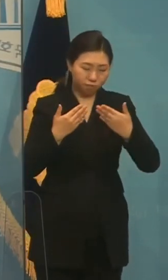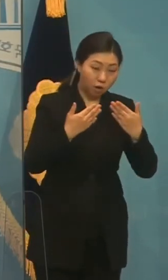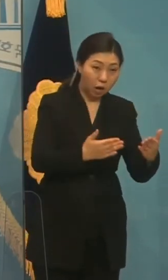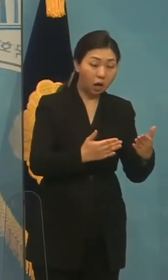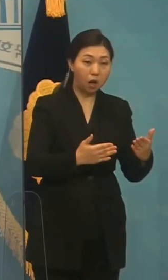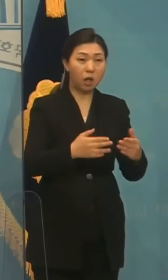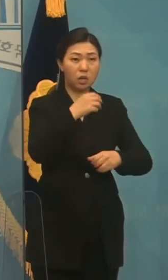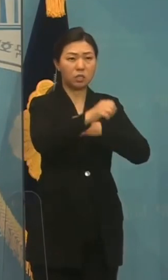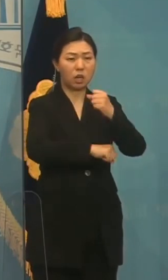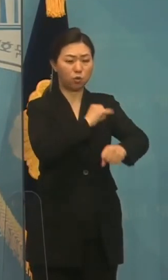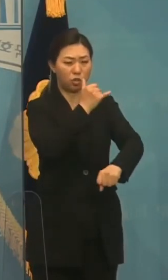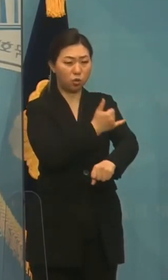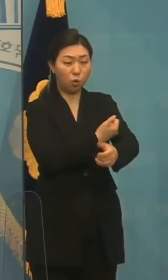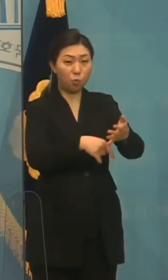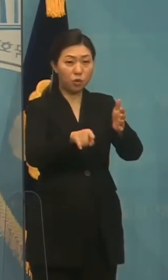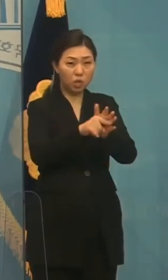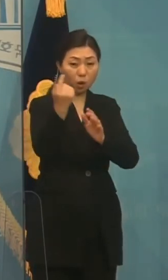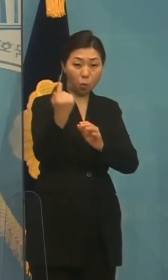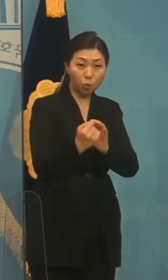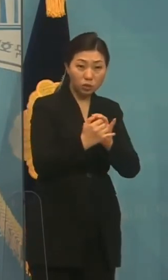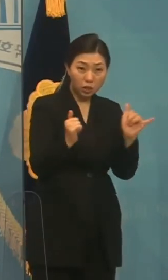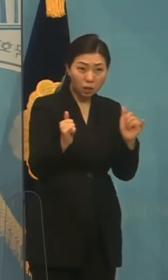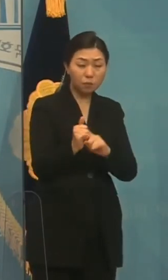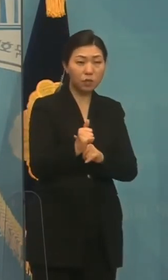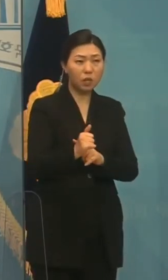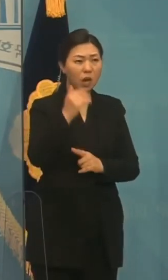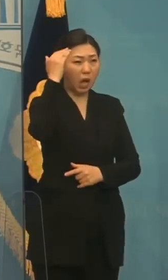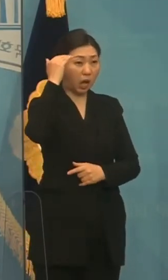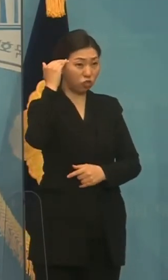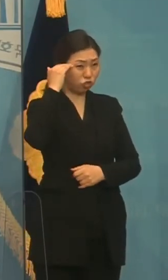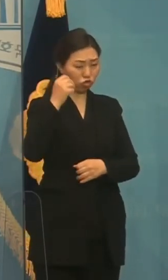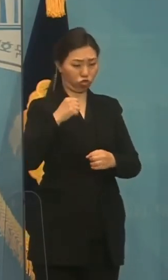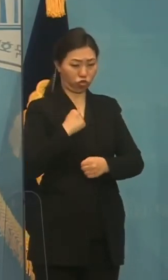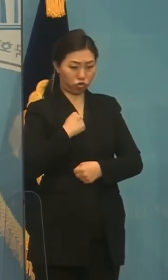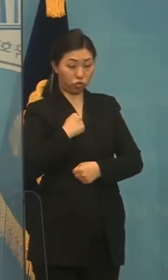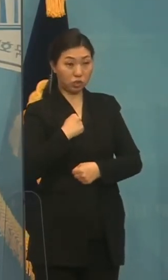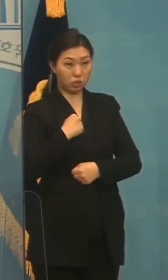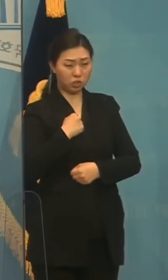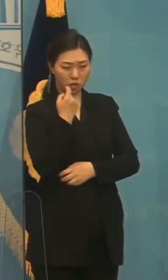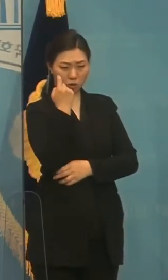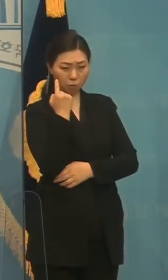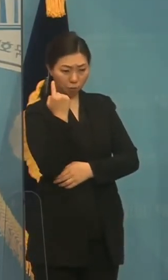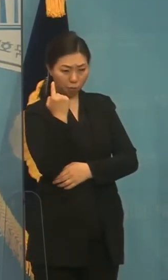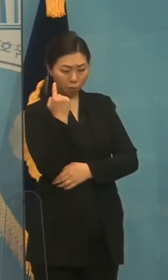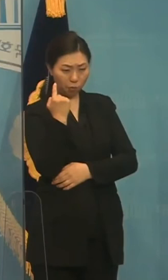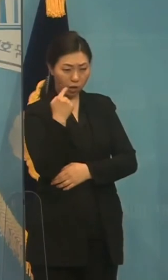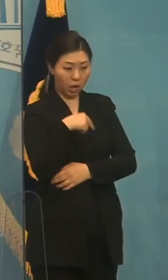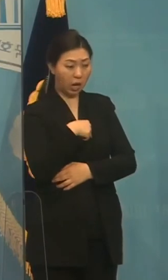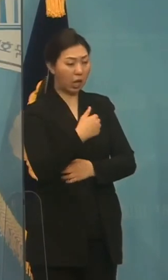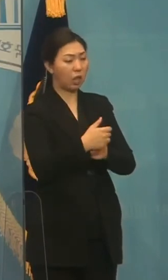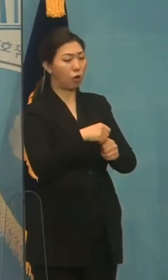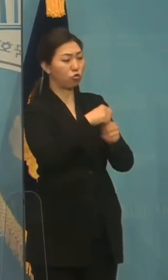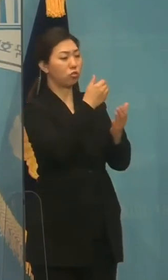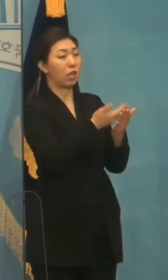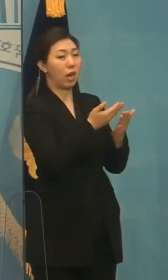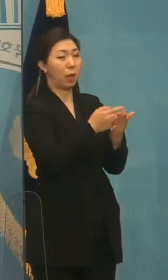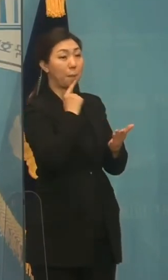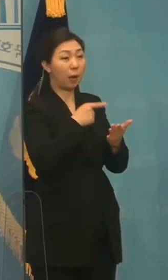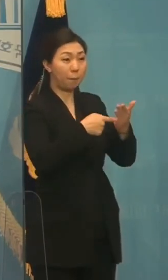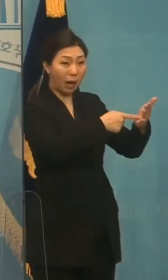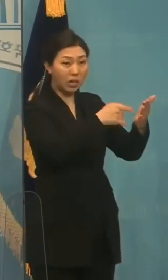넘어온 탈북자는 일단 제일 가까운 미군 초소에 바로 구원 요청을 했습니다. 여러분 똑똑히